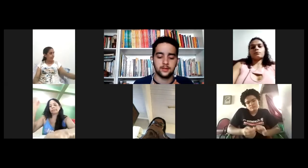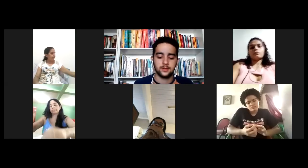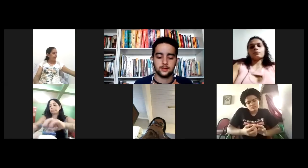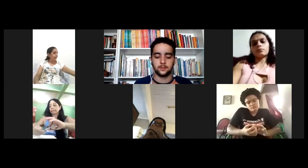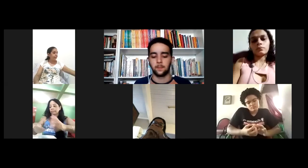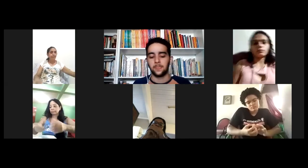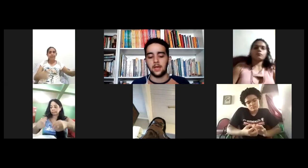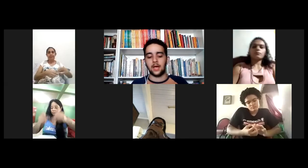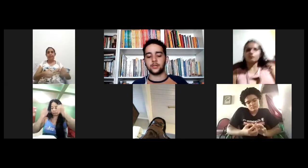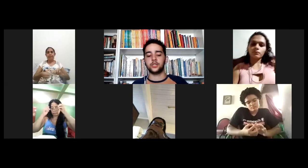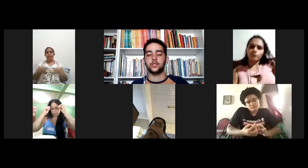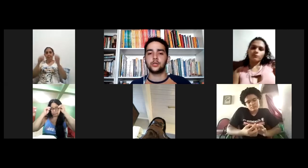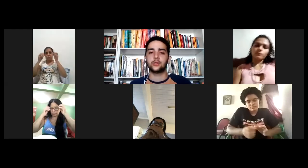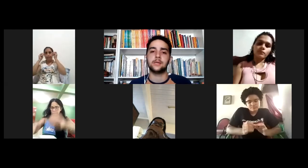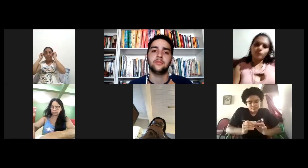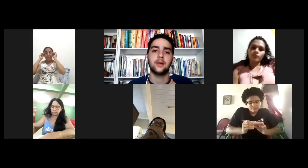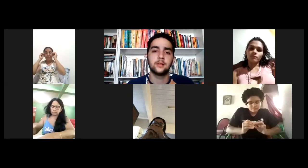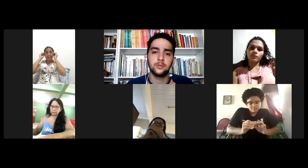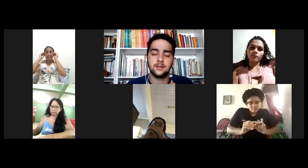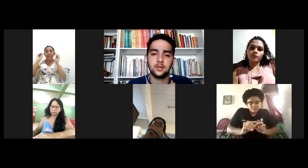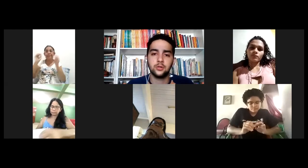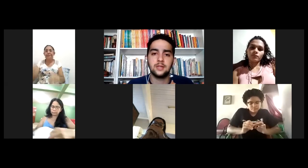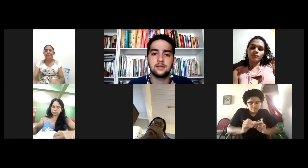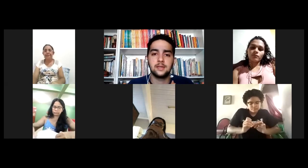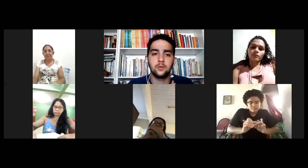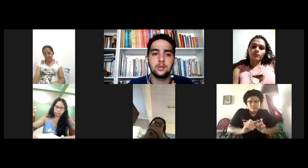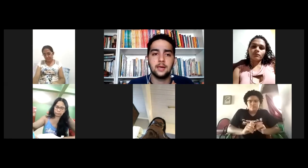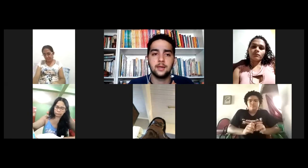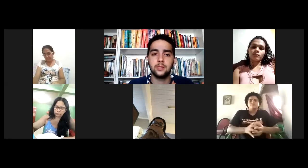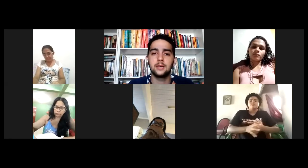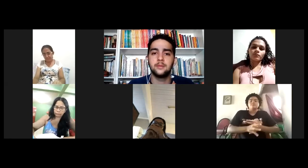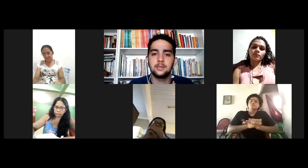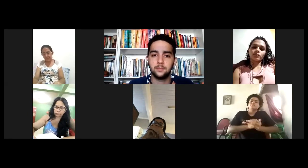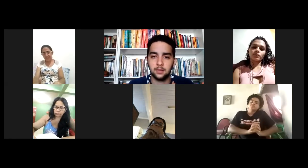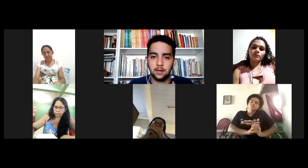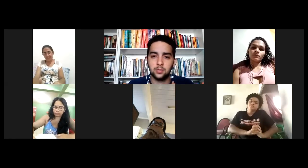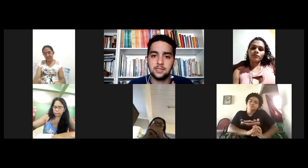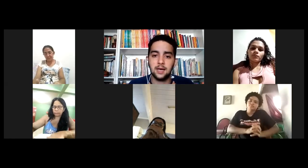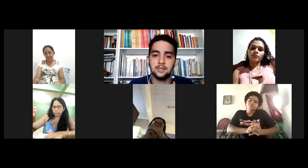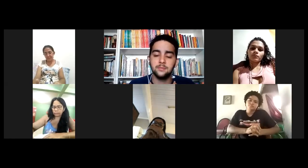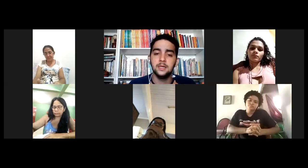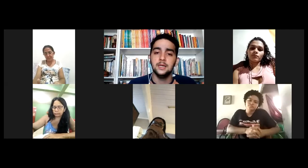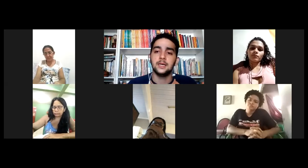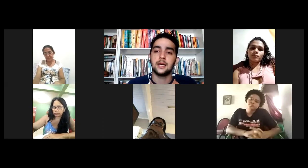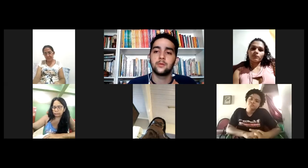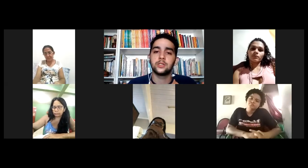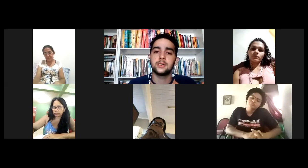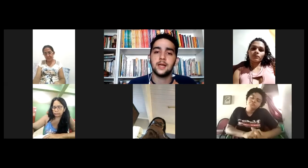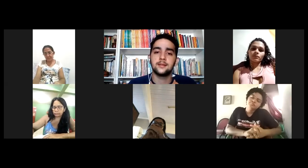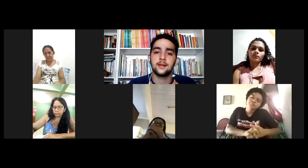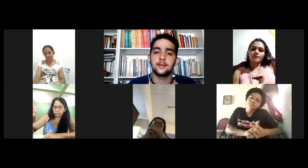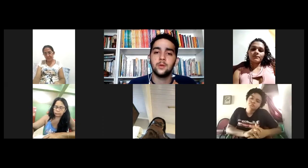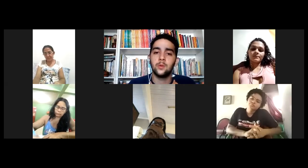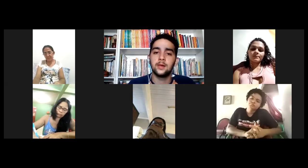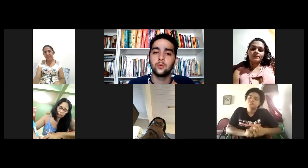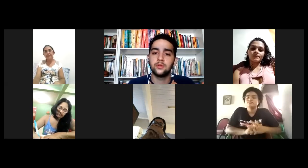aulas à distância, a gente iniciou sempre falando sobre as questões da língua Libras, da língua de sinais, em que a língua de sinais